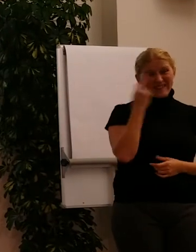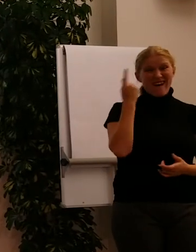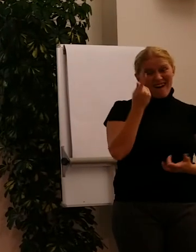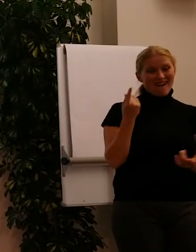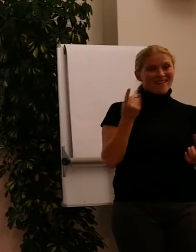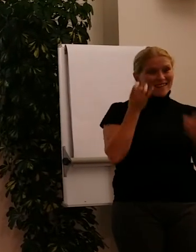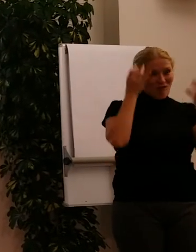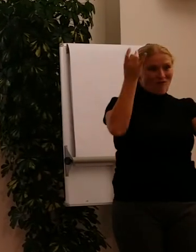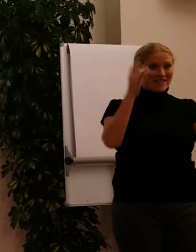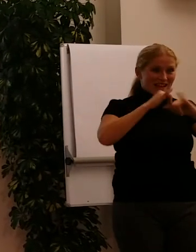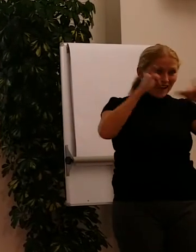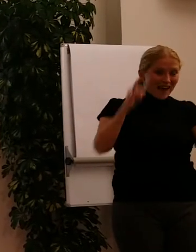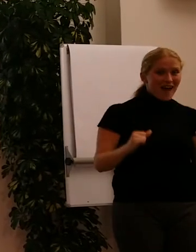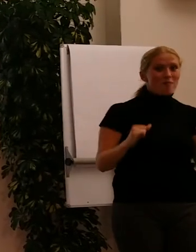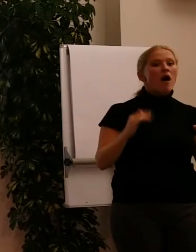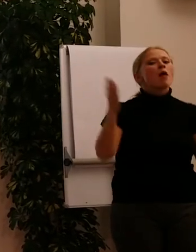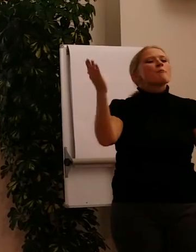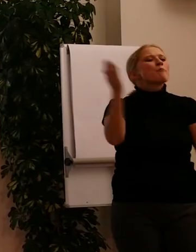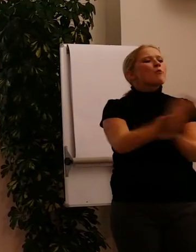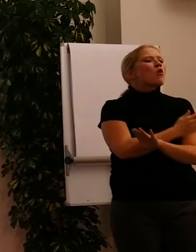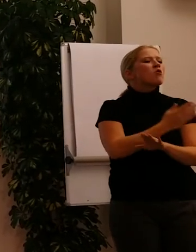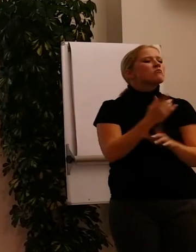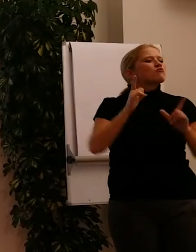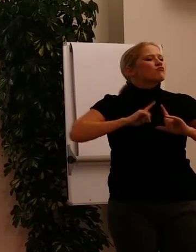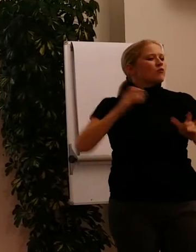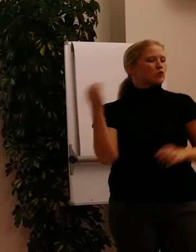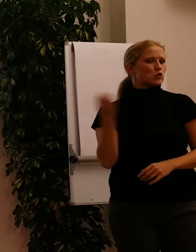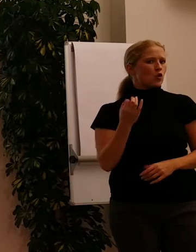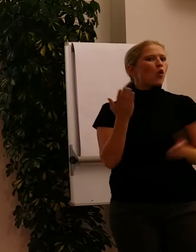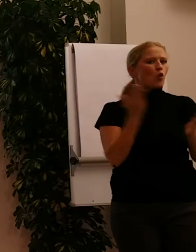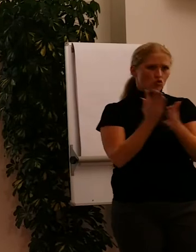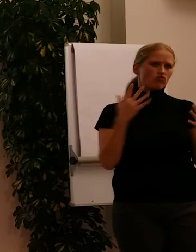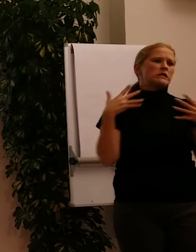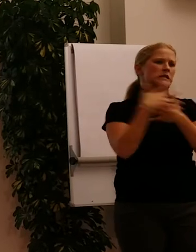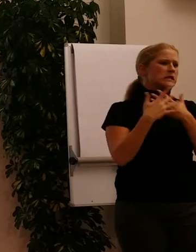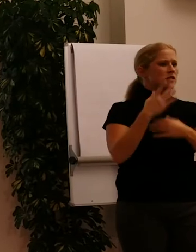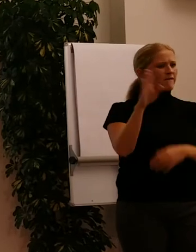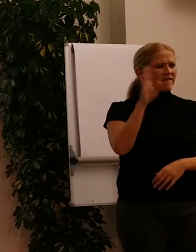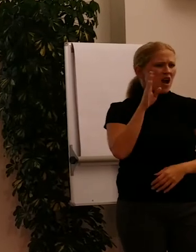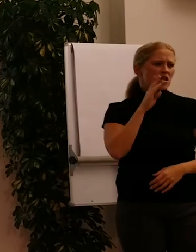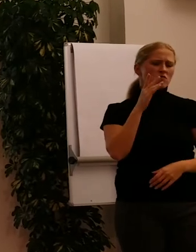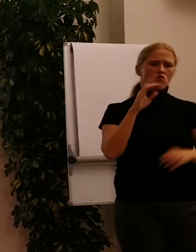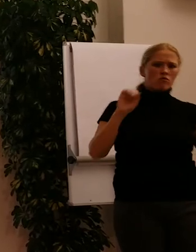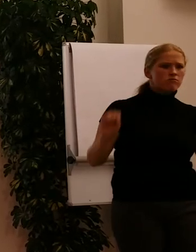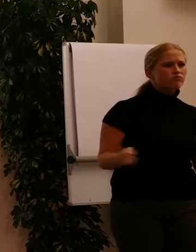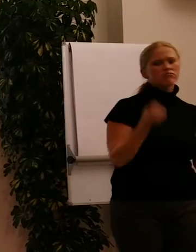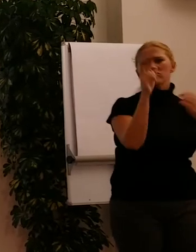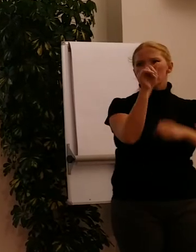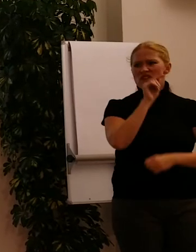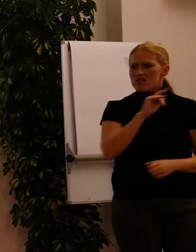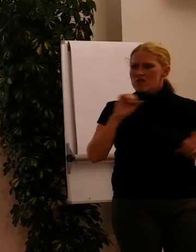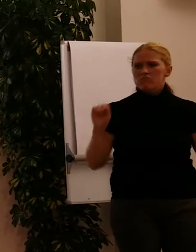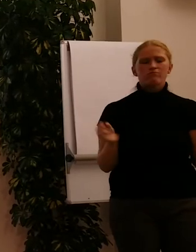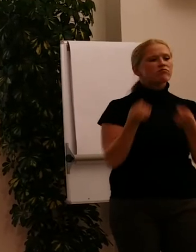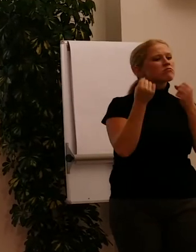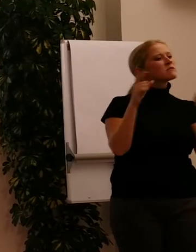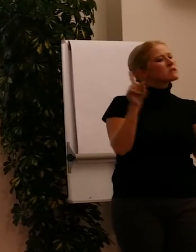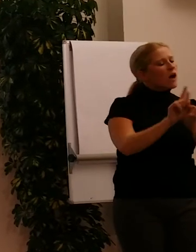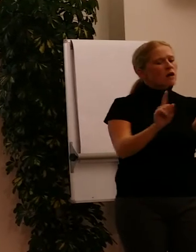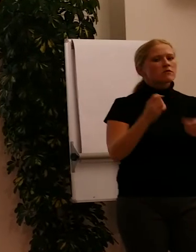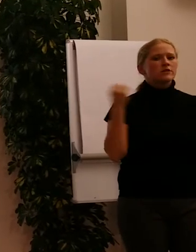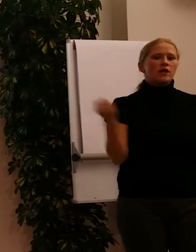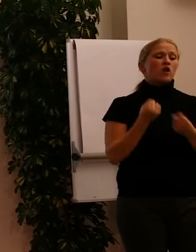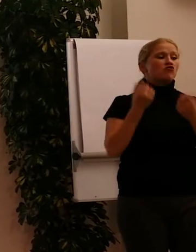co nás čeká, je to budoucnost. Sítujeme organizace, začínáme pracovat na sociálních sítích, snažíme se podat žádost o Think Big u